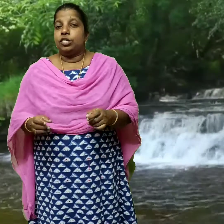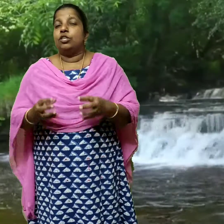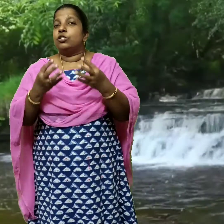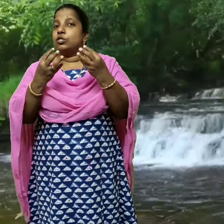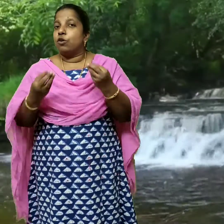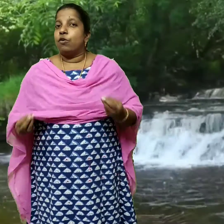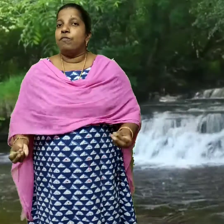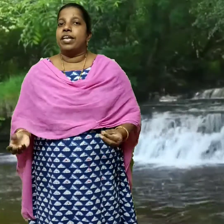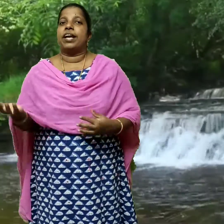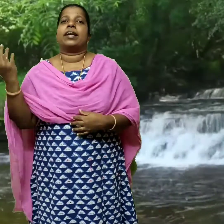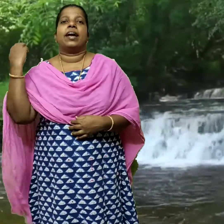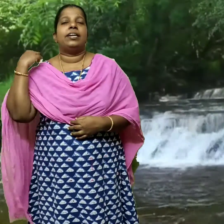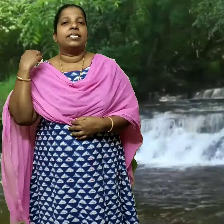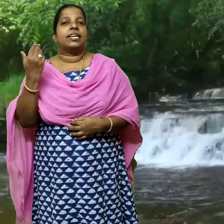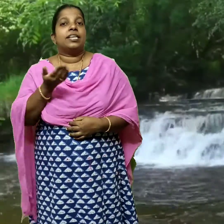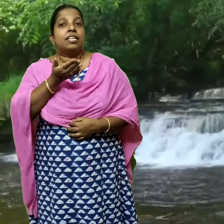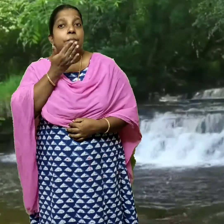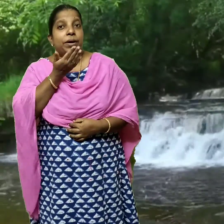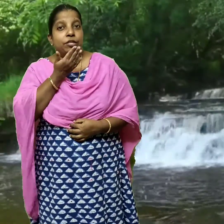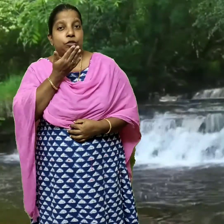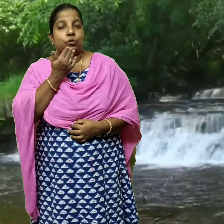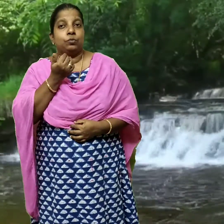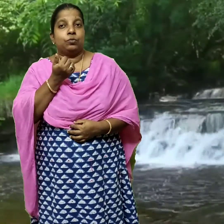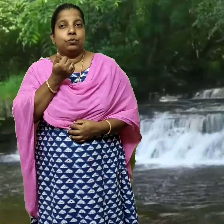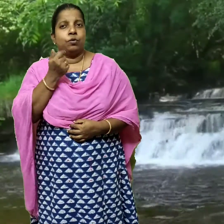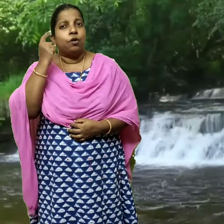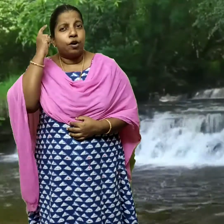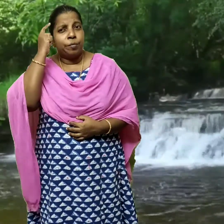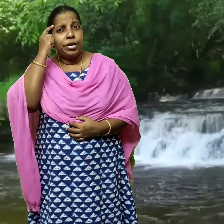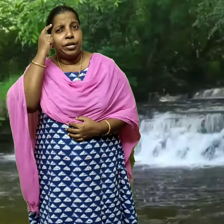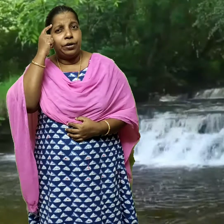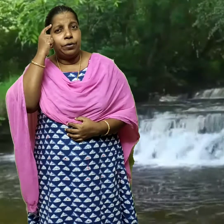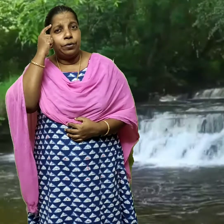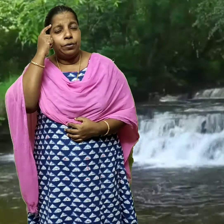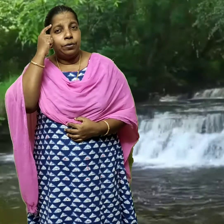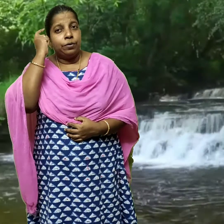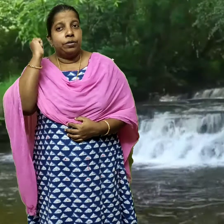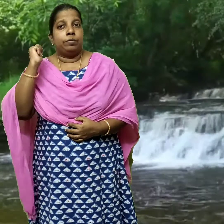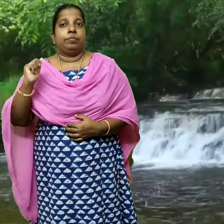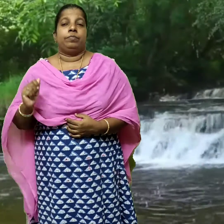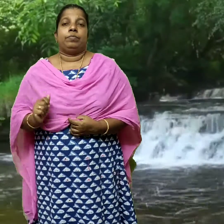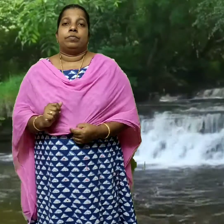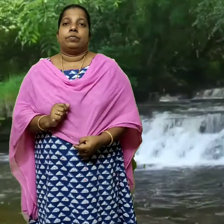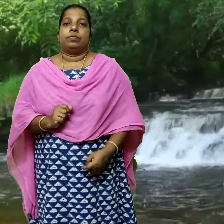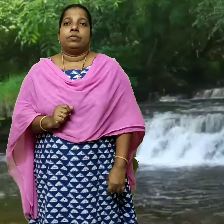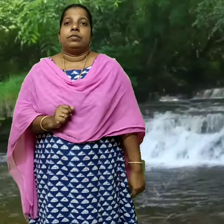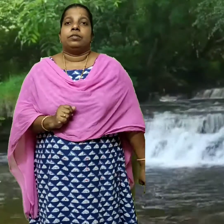ഡിറ്റർമിനൻറ്റ് സോൾവ് ചെയ്യുന്നതിന് കഴിഞ്ഞ ക്ലാസ്സിൽ പഠിച്ചു. ഓർമ്മയുണ്ടോ?